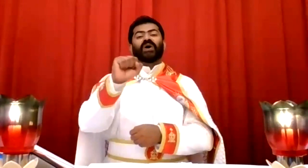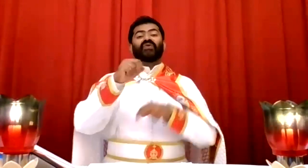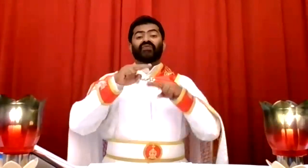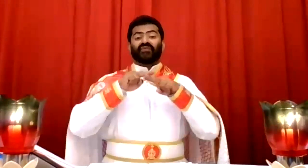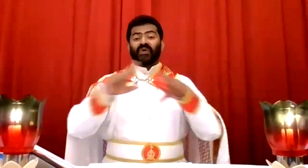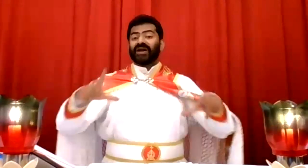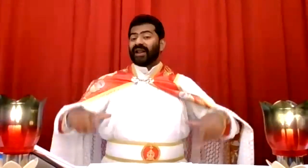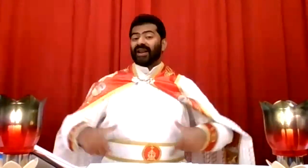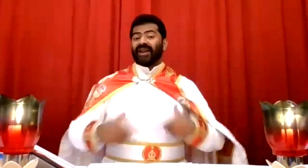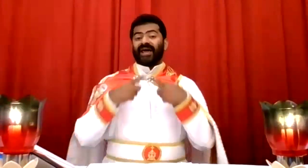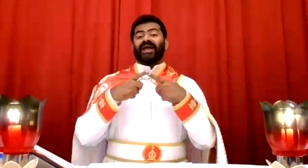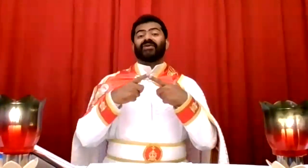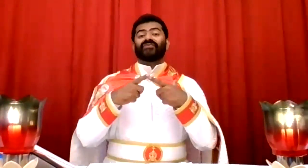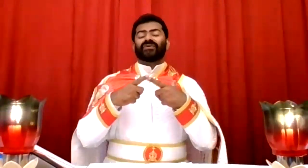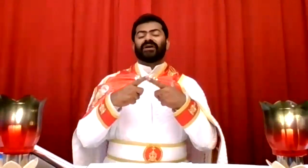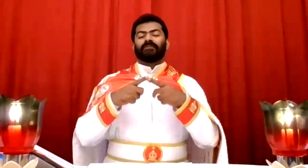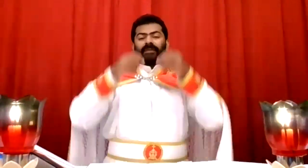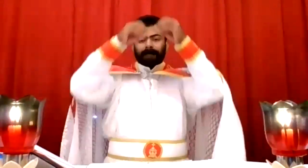you will